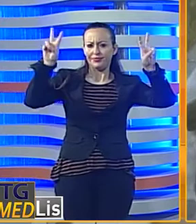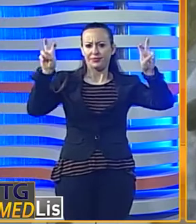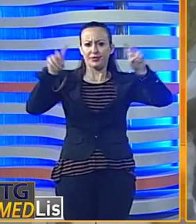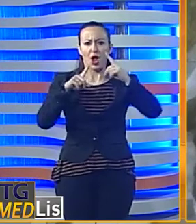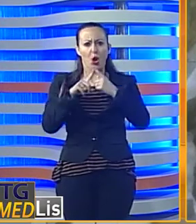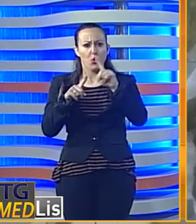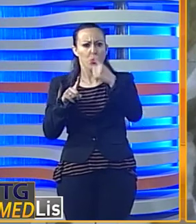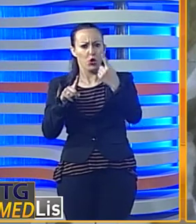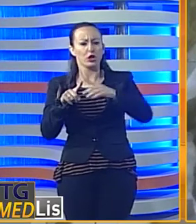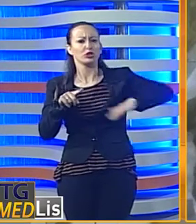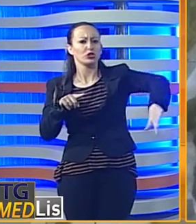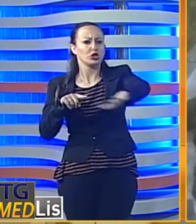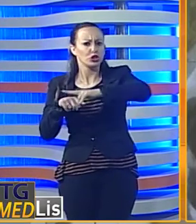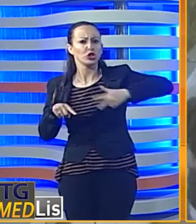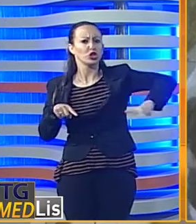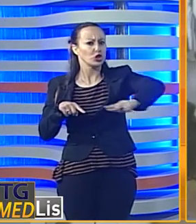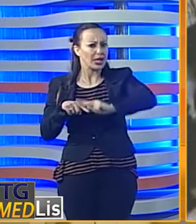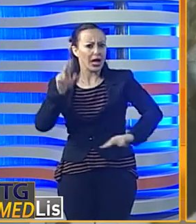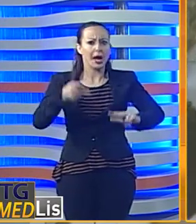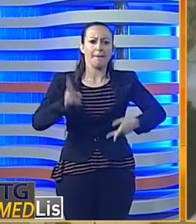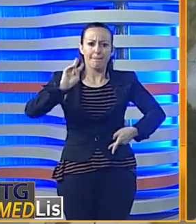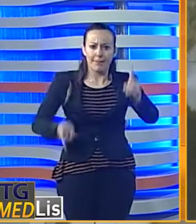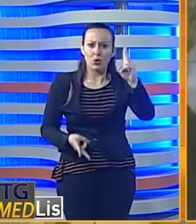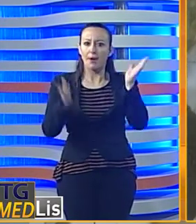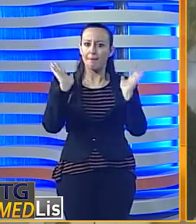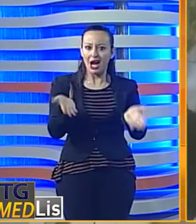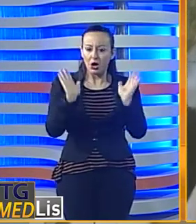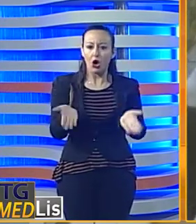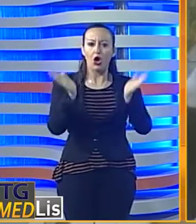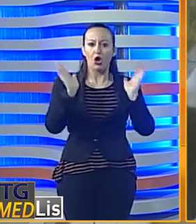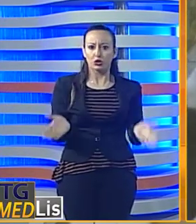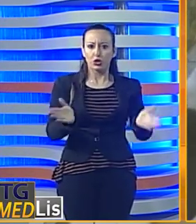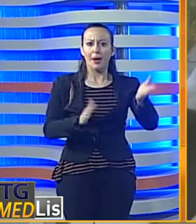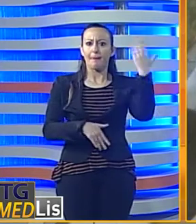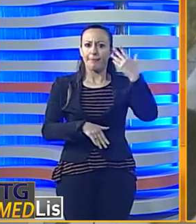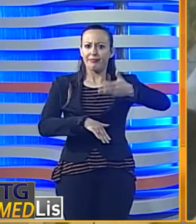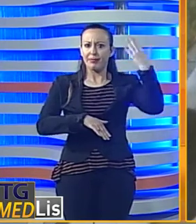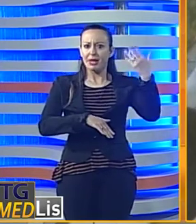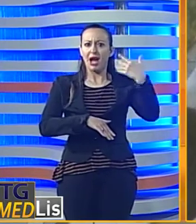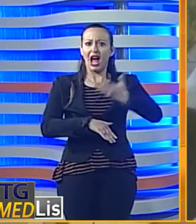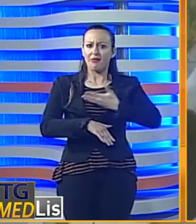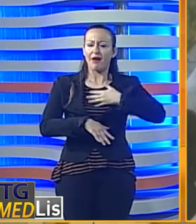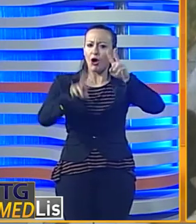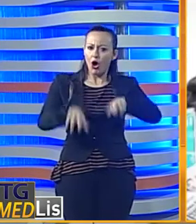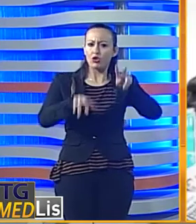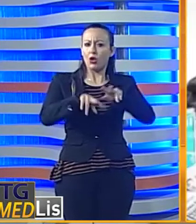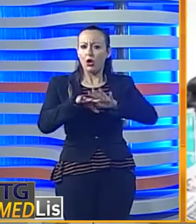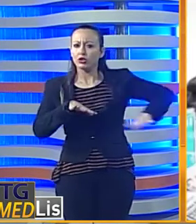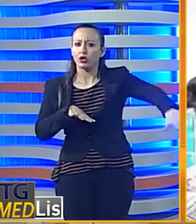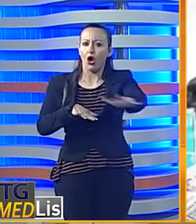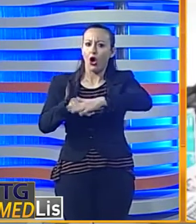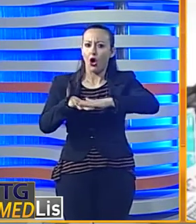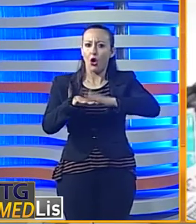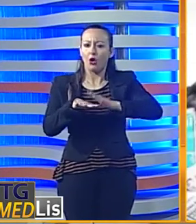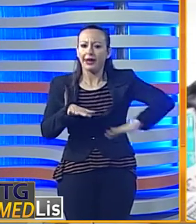Barcellonesi, una delle cosche siciliane più pericolose che aveva il controllo sulla zona tirrenica della provincia